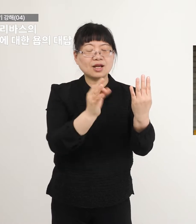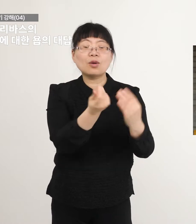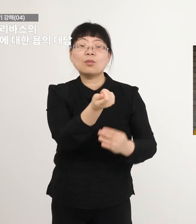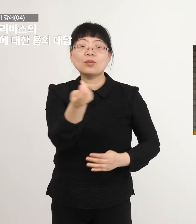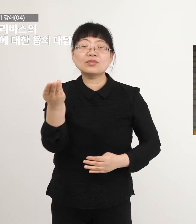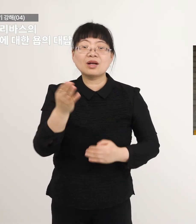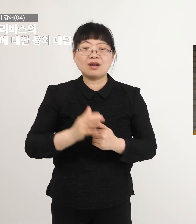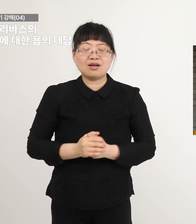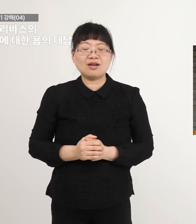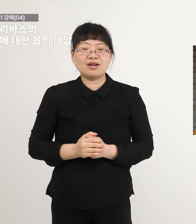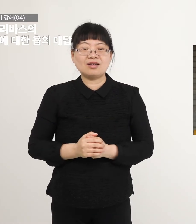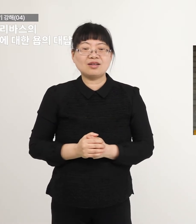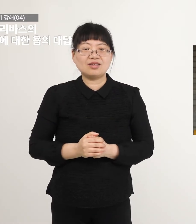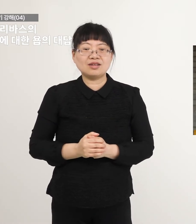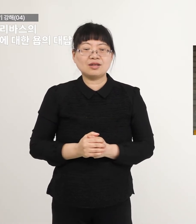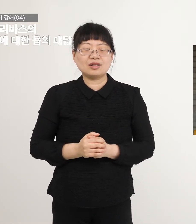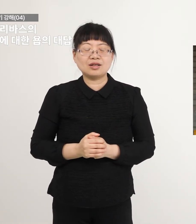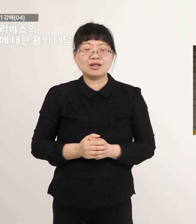보시냐 하면